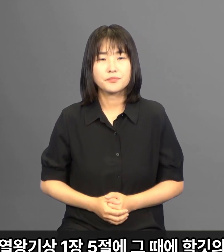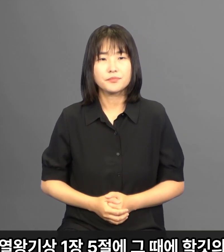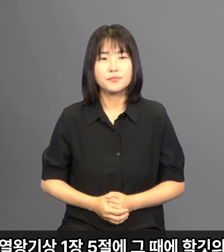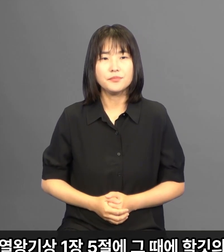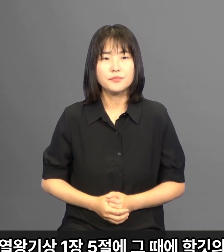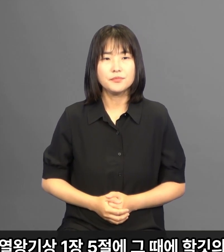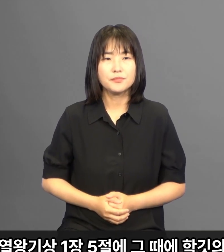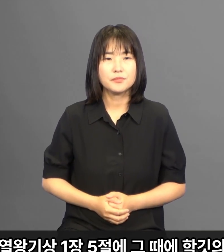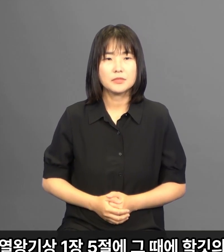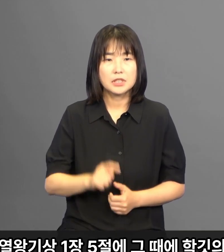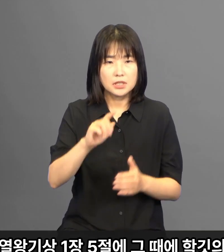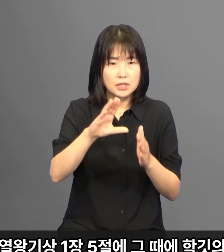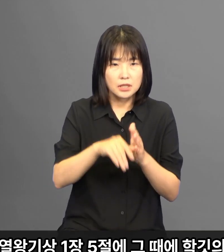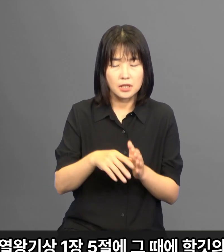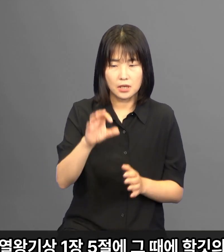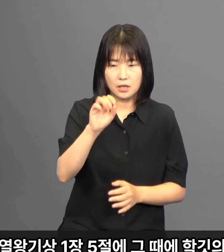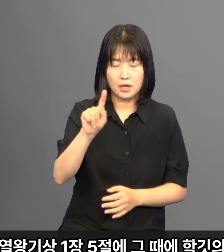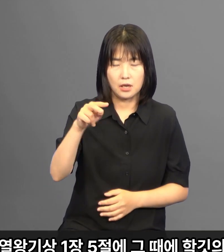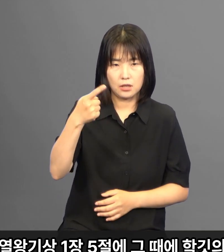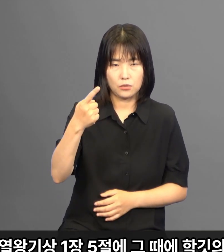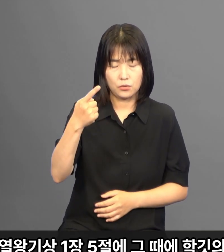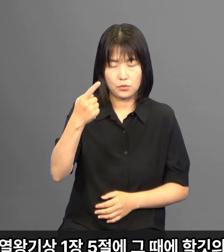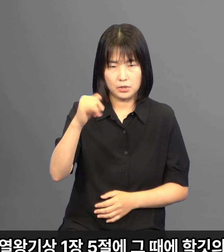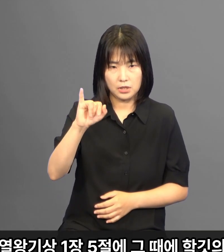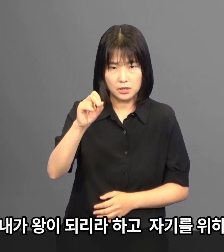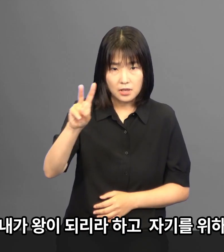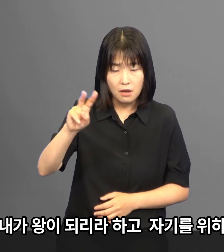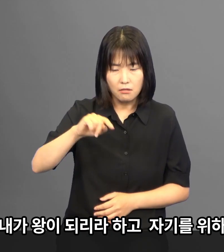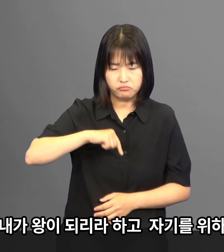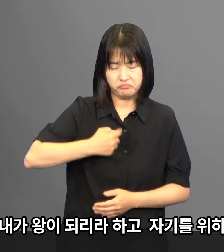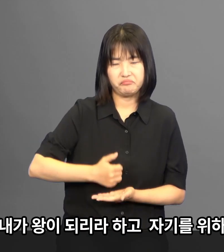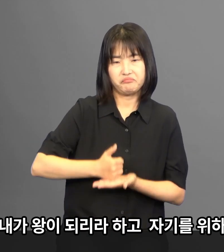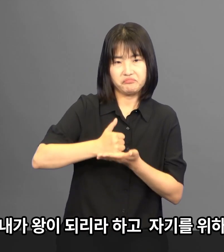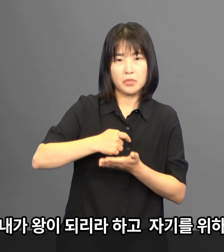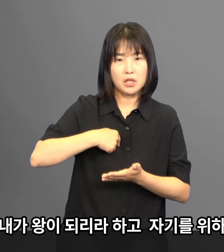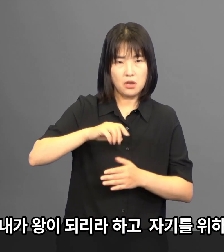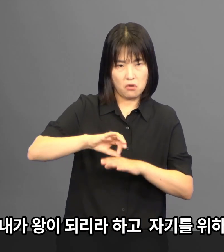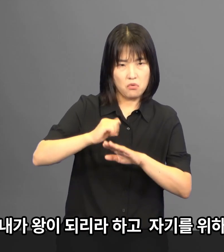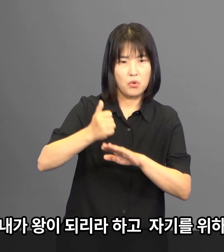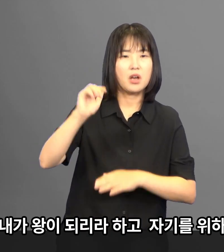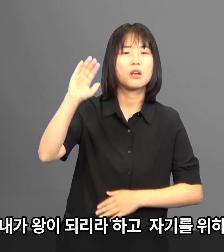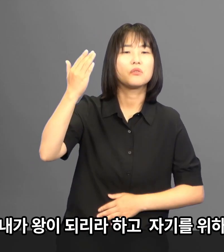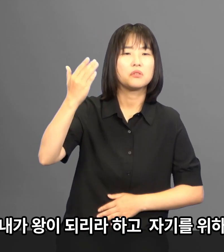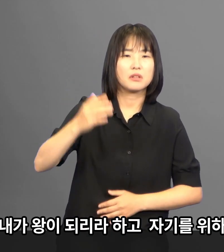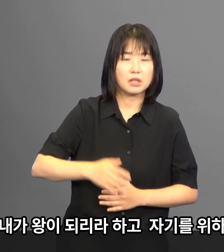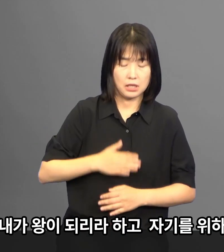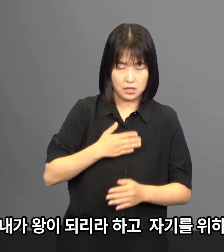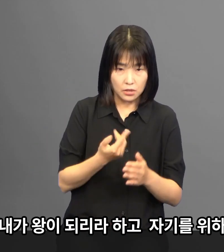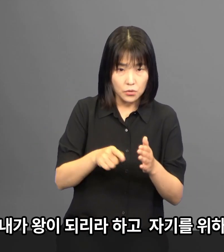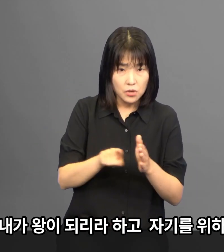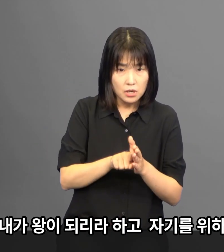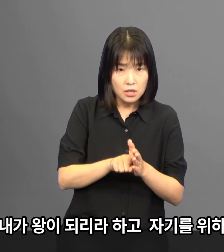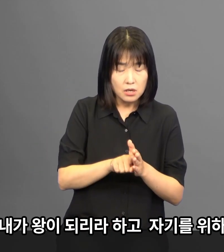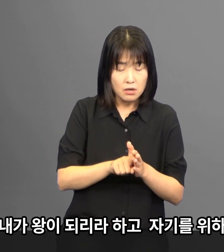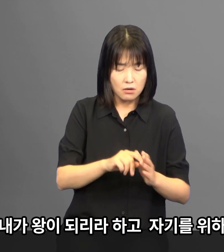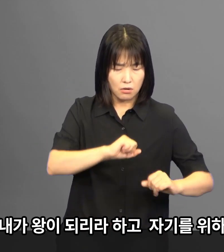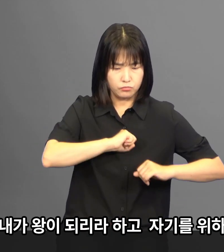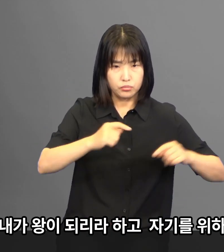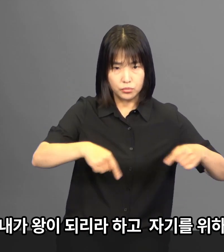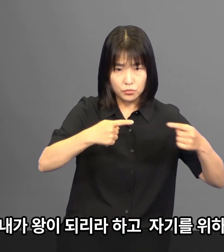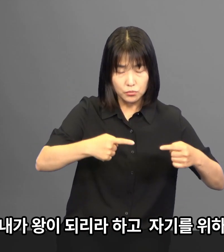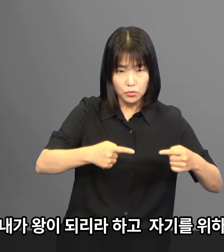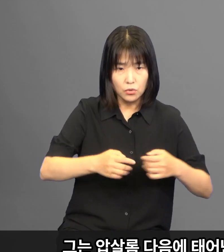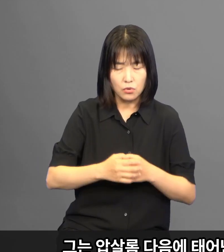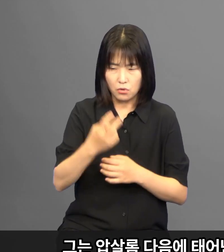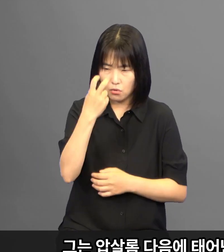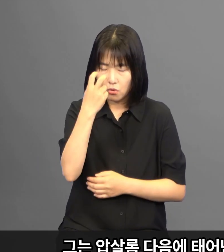5절에 그때 핫깃의 아들 아도니아가 스스로 높여서 이르기를 내가 왕이 되리라 하고 자기를 위하여 병거와 기병과 호위병